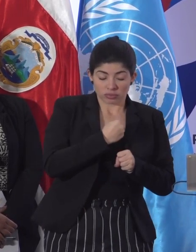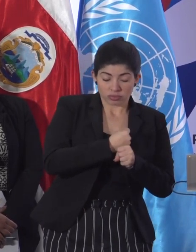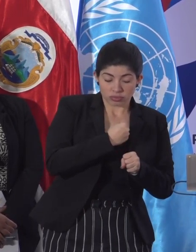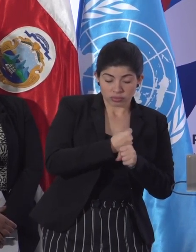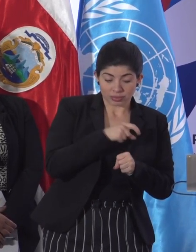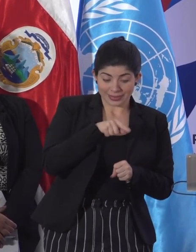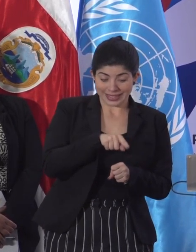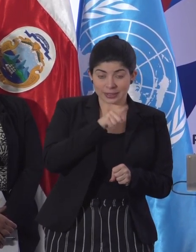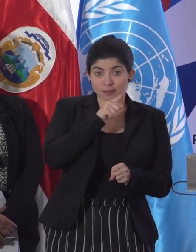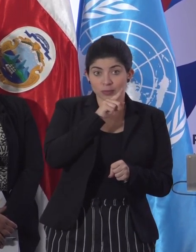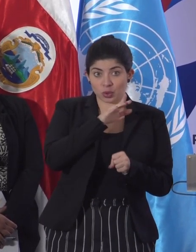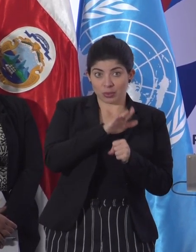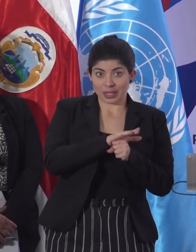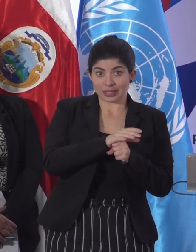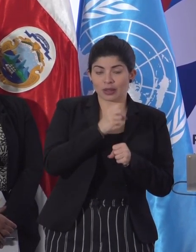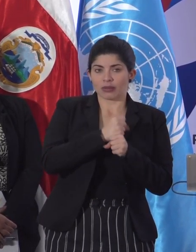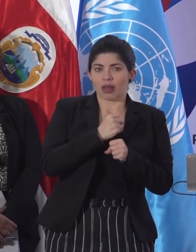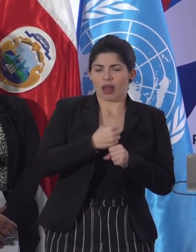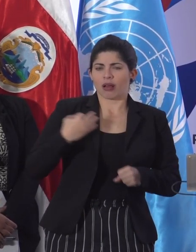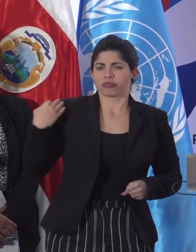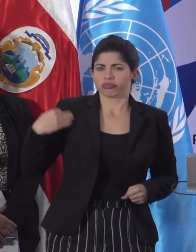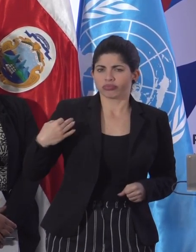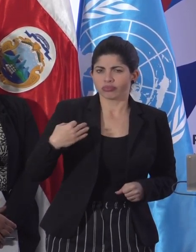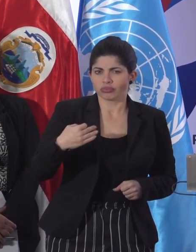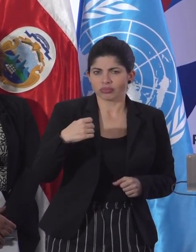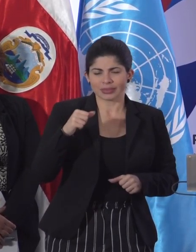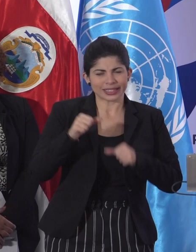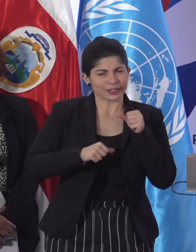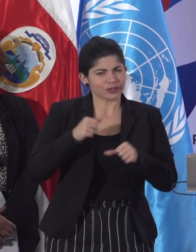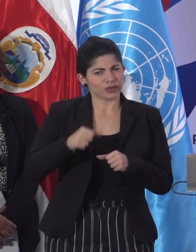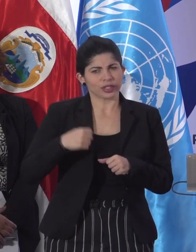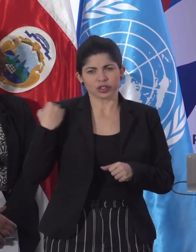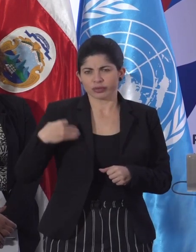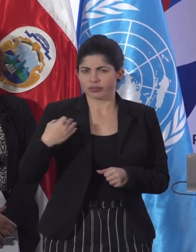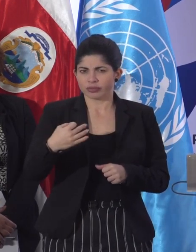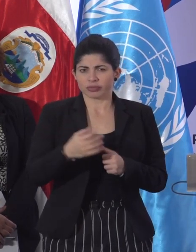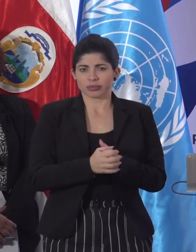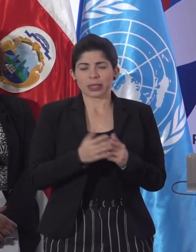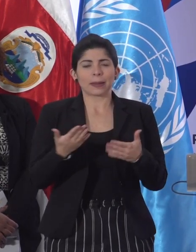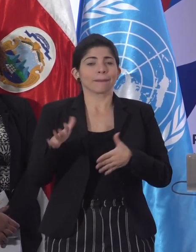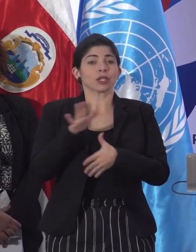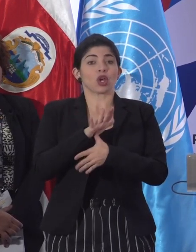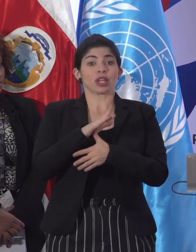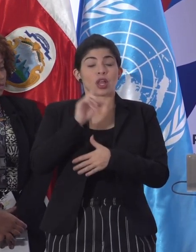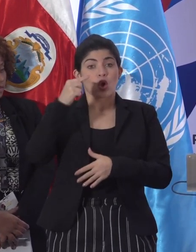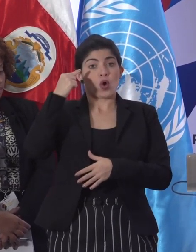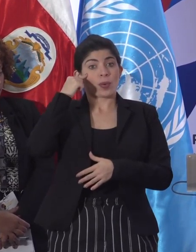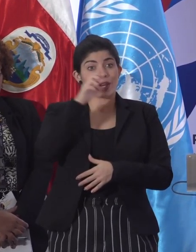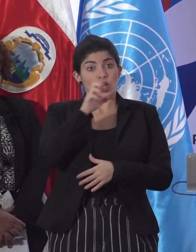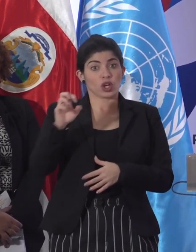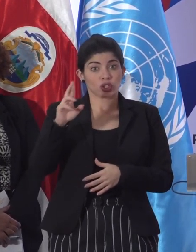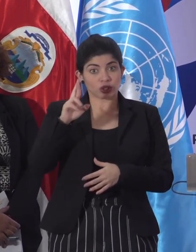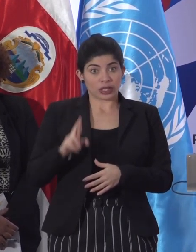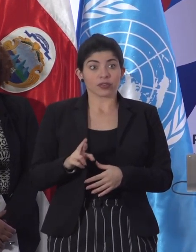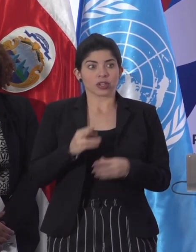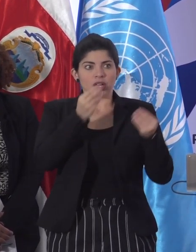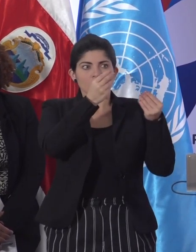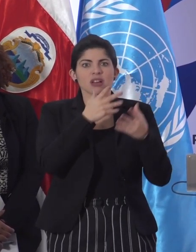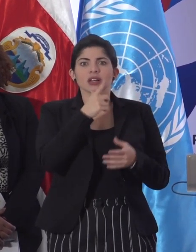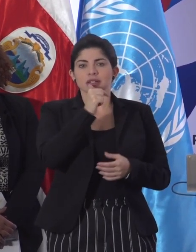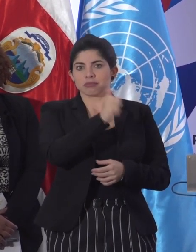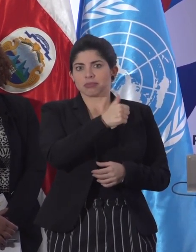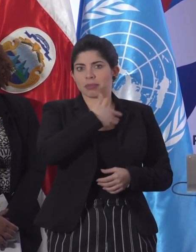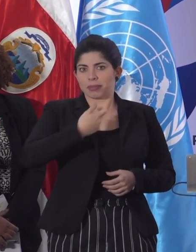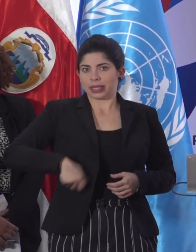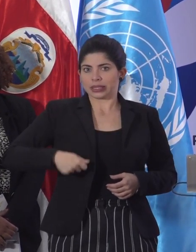ese compromiso, una tarea diaria, un esfuerzo cotidiano. La prioridad del gobierno de Costa Rica, nos lo ha dicho el presidente